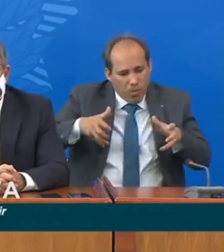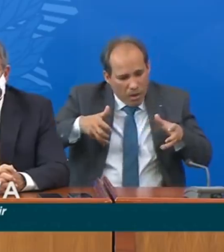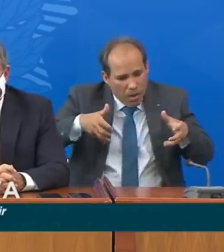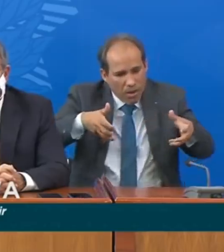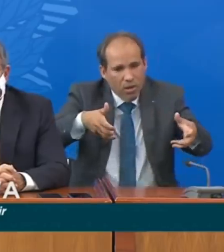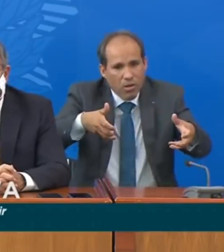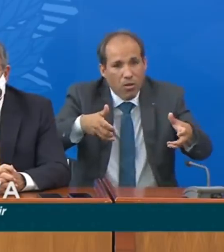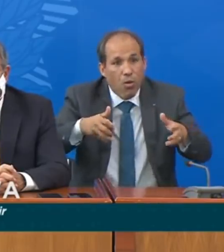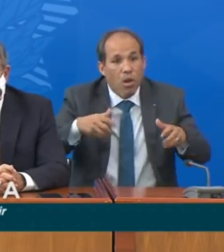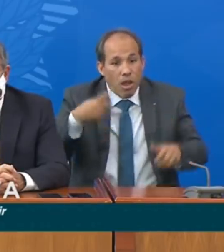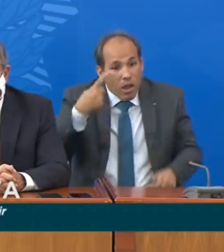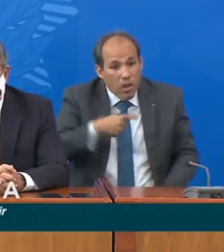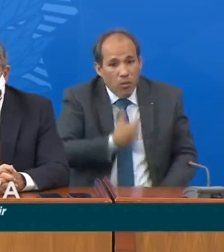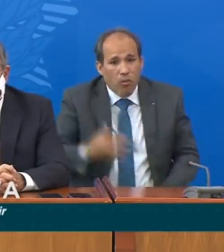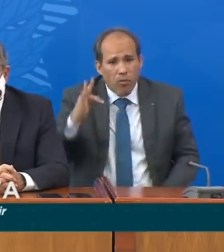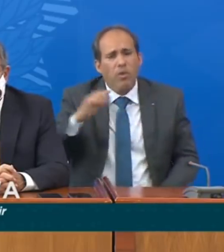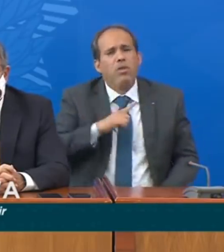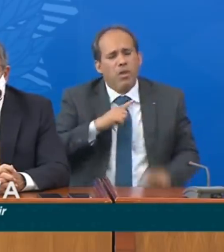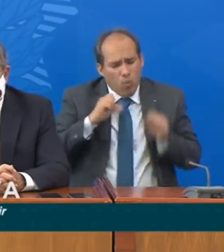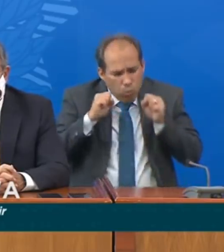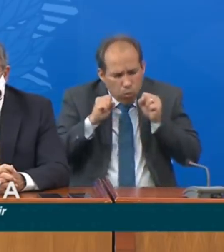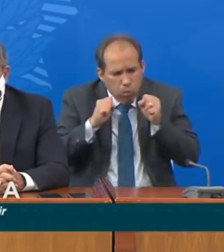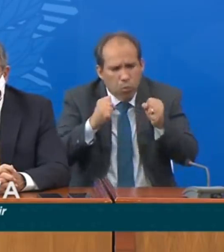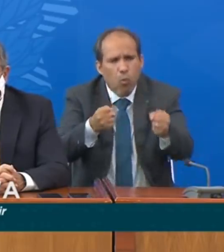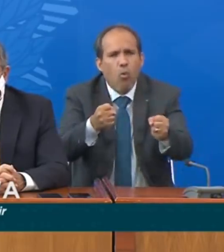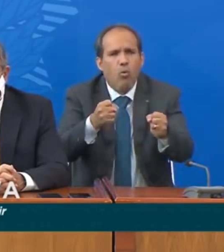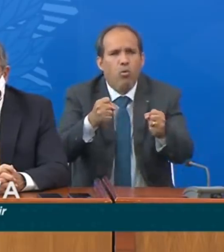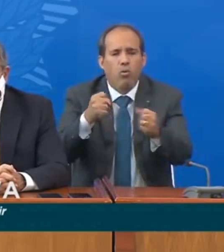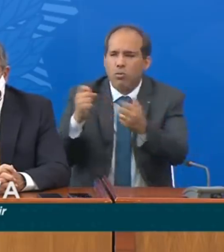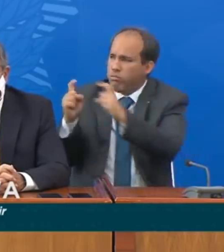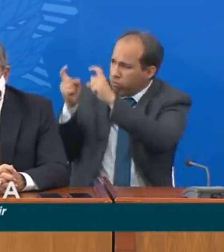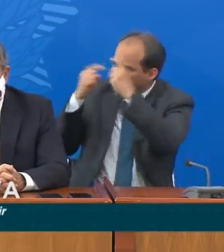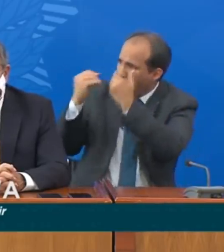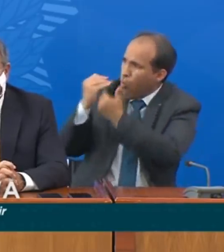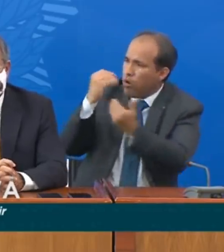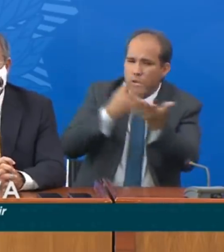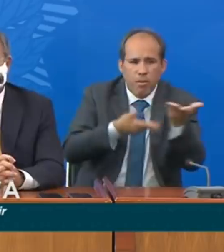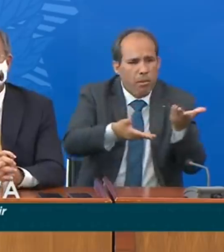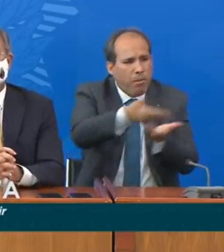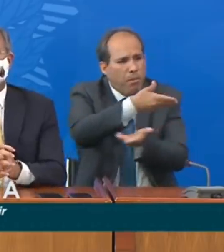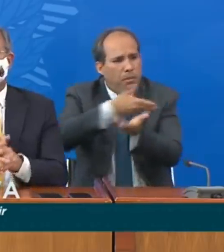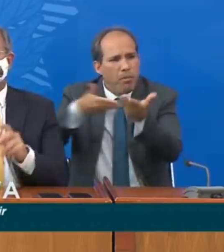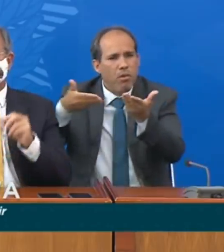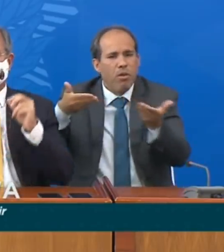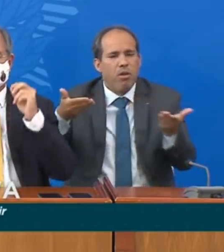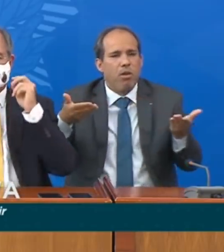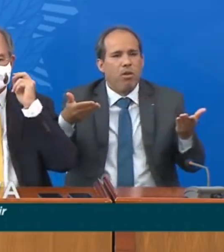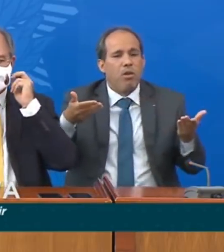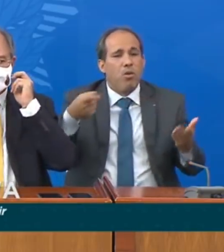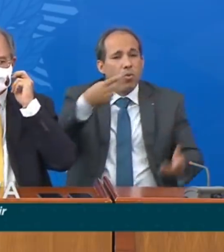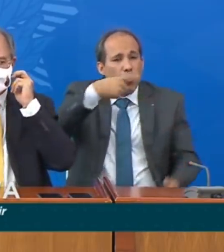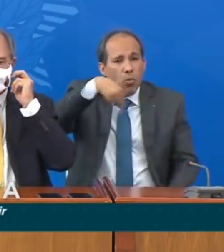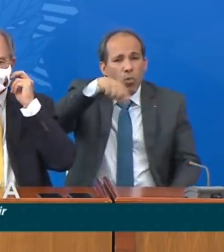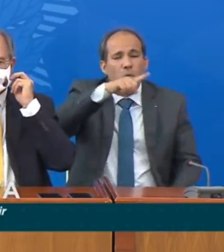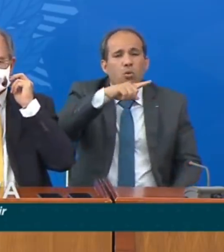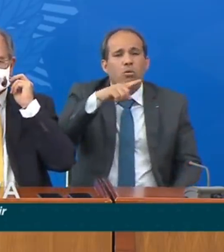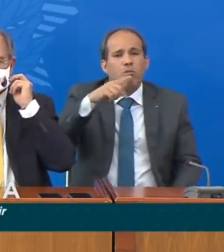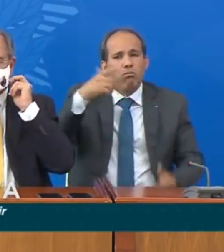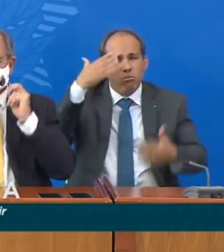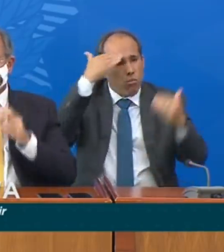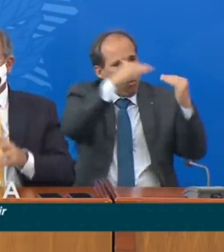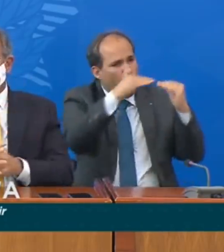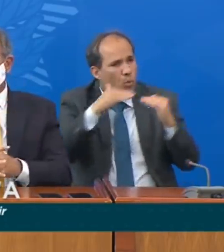esse objetivo, não é uma orientação minha, é um consenso entre nós buscar isso aí. Nós não vamos